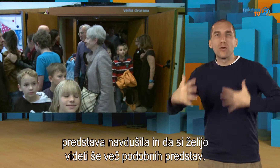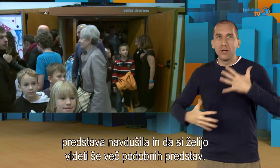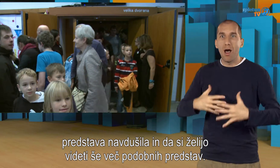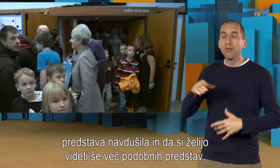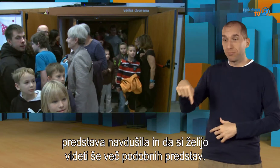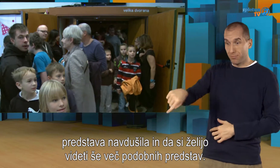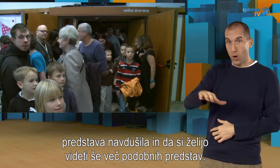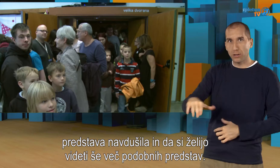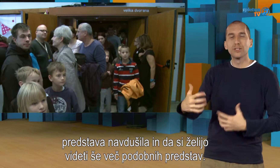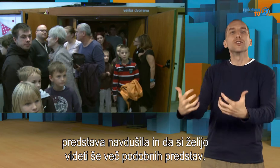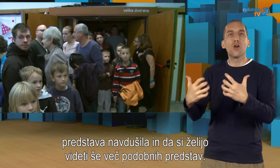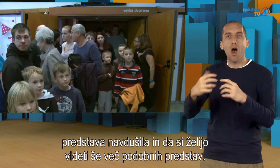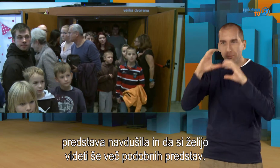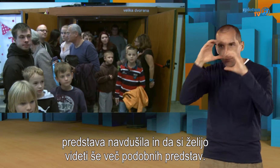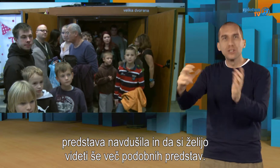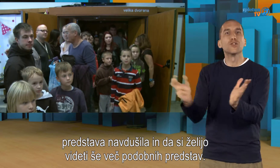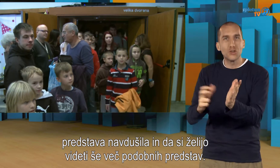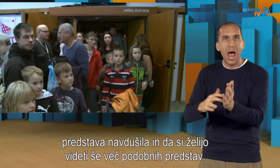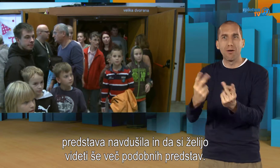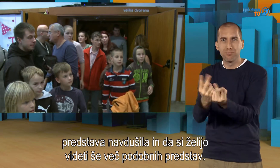več podobnih predstav.